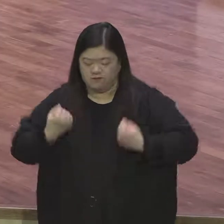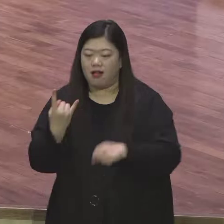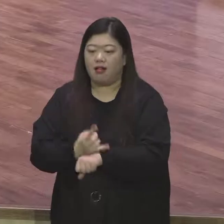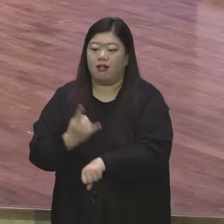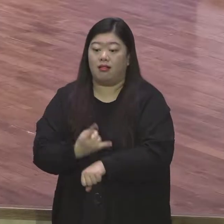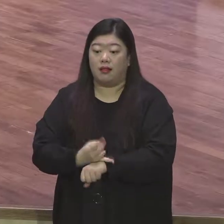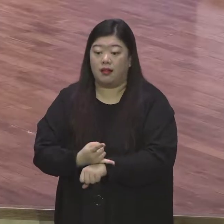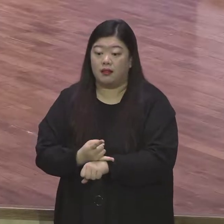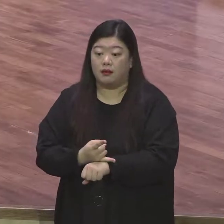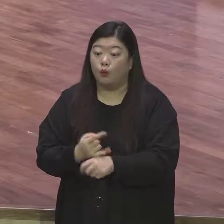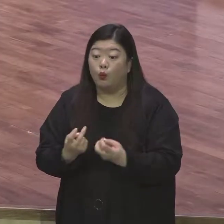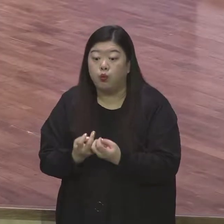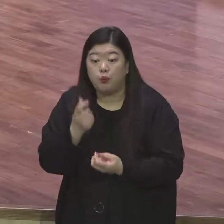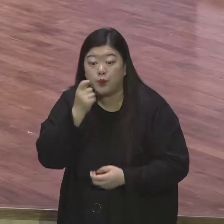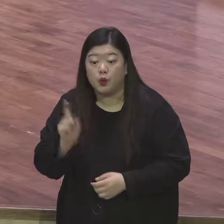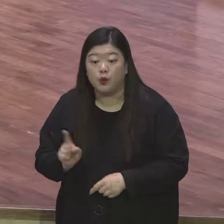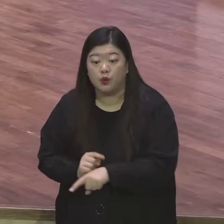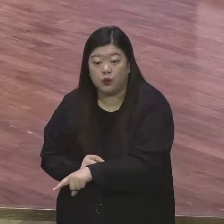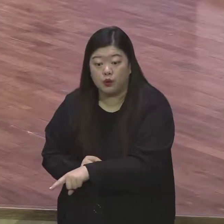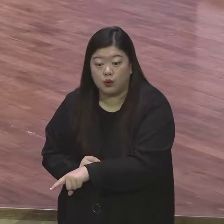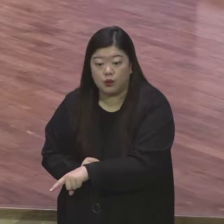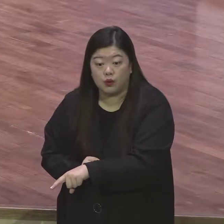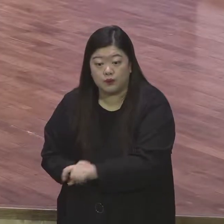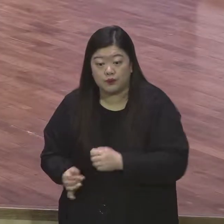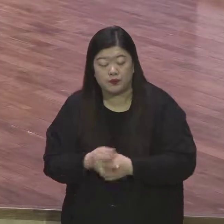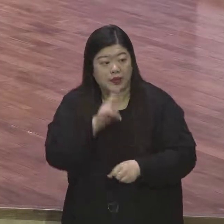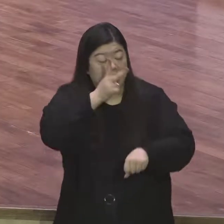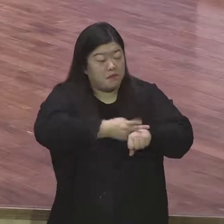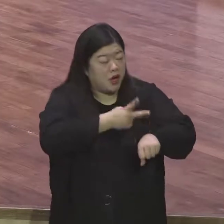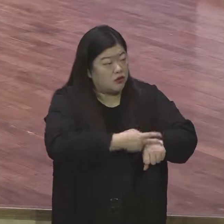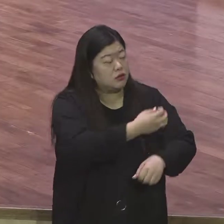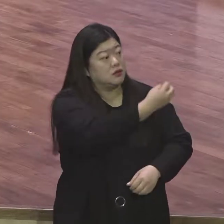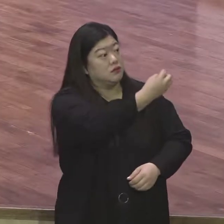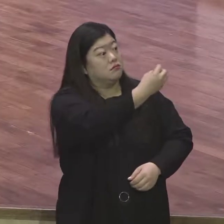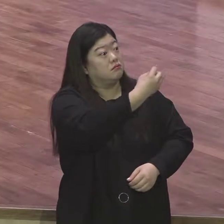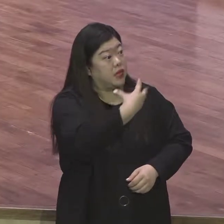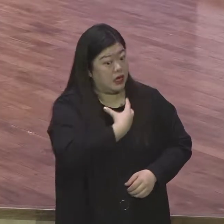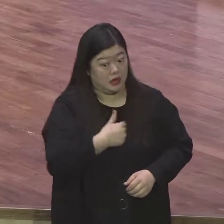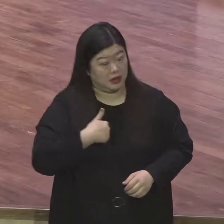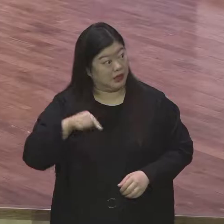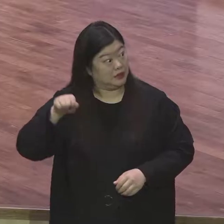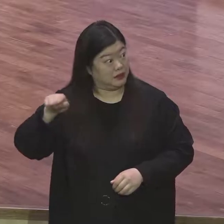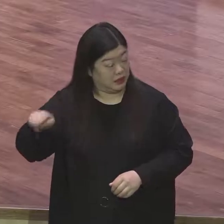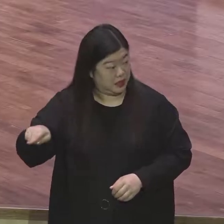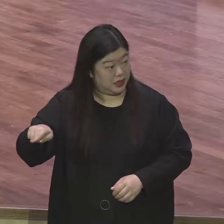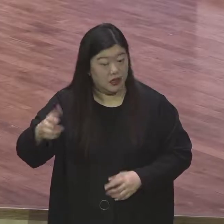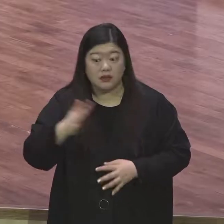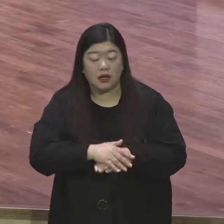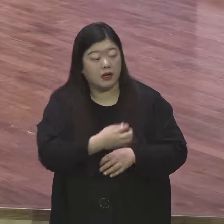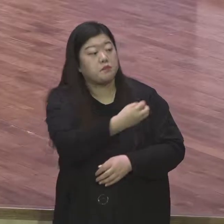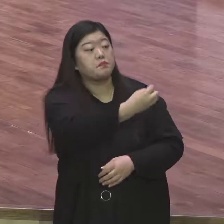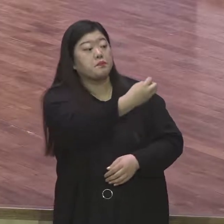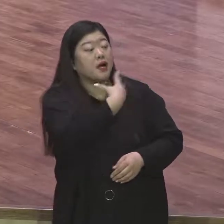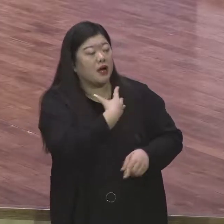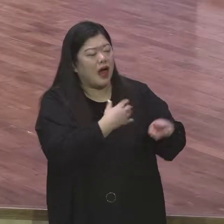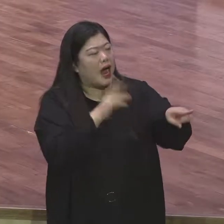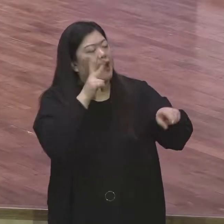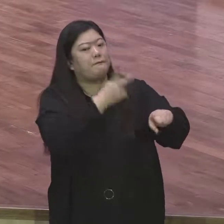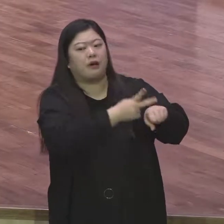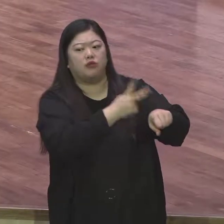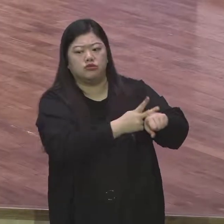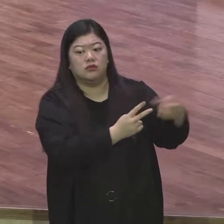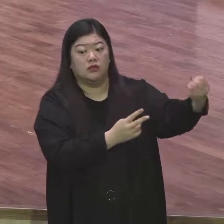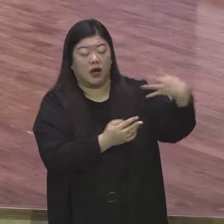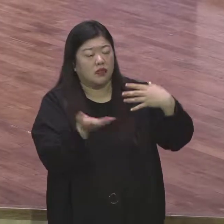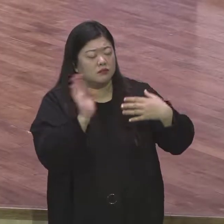디모데는요 바울의 말을 단순히 바울이 하는 말로 그렇게 생각하지 않았어요. 은혜 받은